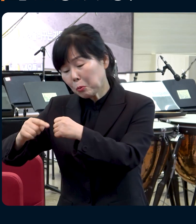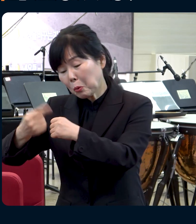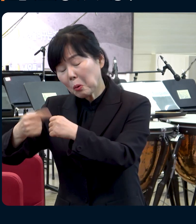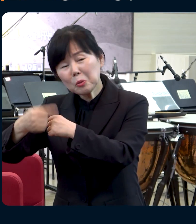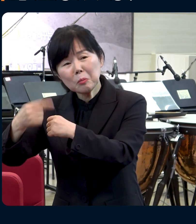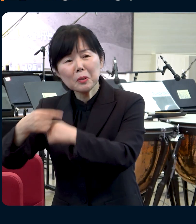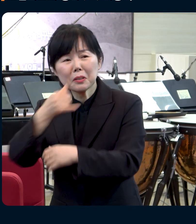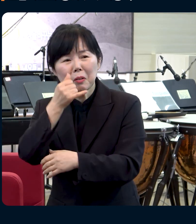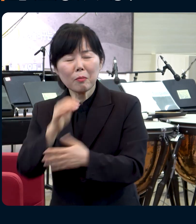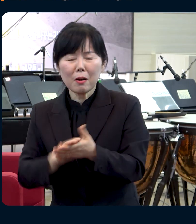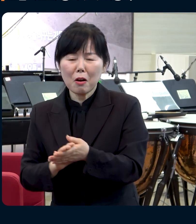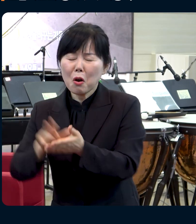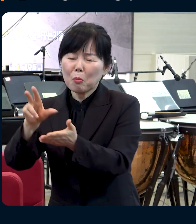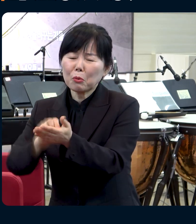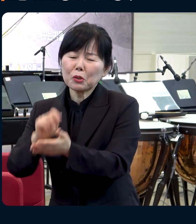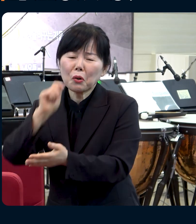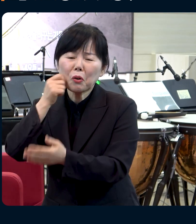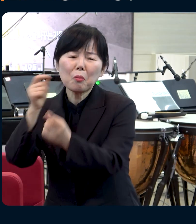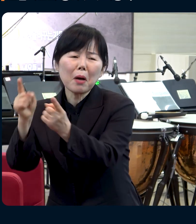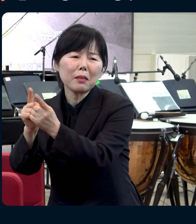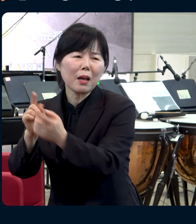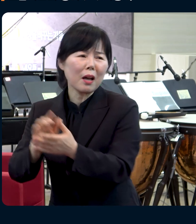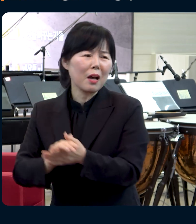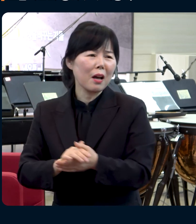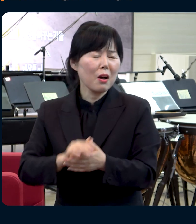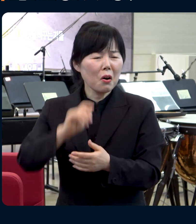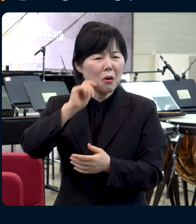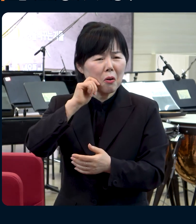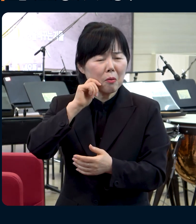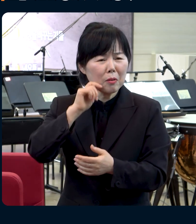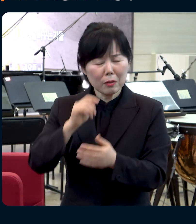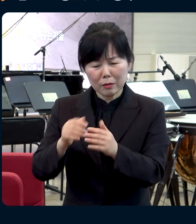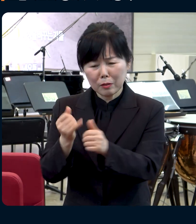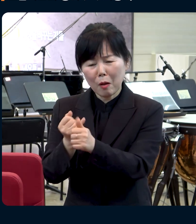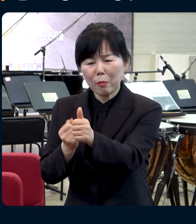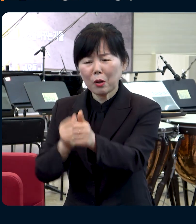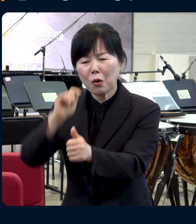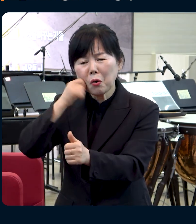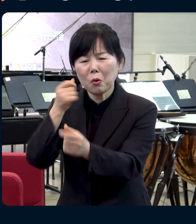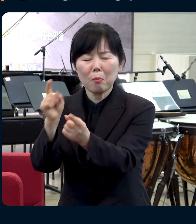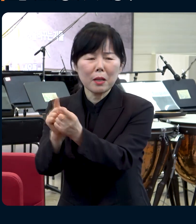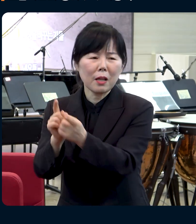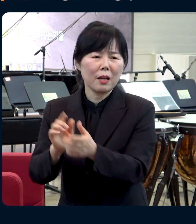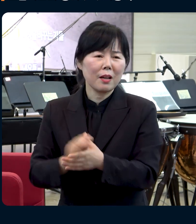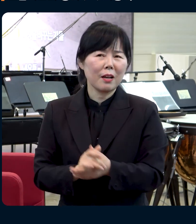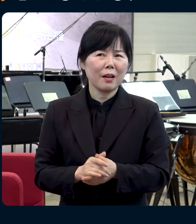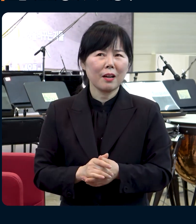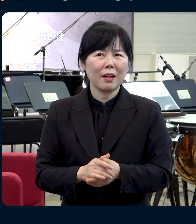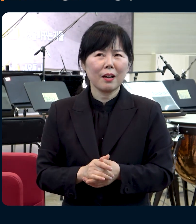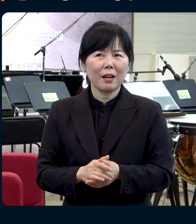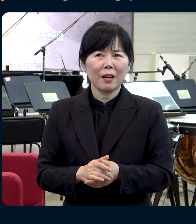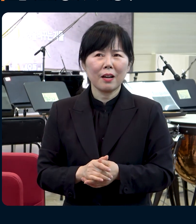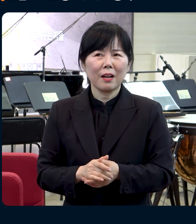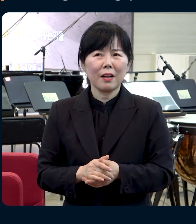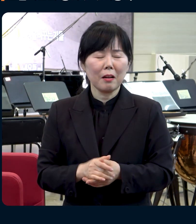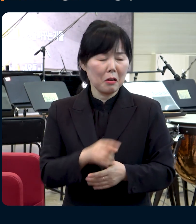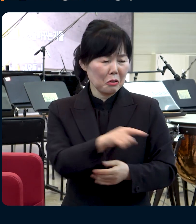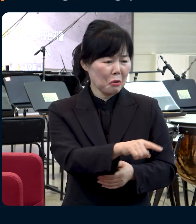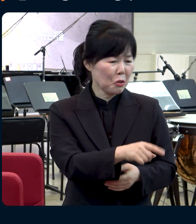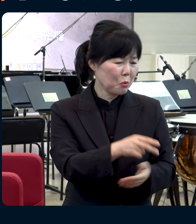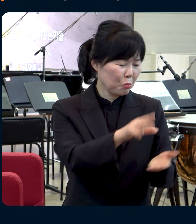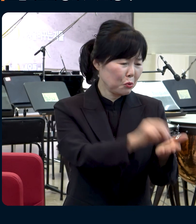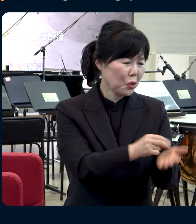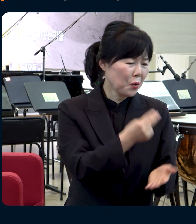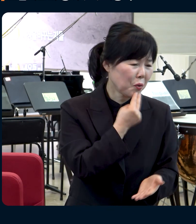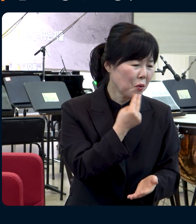막 흠집이 나요. 우리 남편은 때로는 막 어려움이 막 생깁니다. 옆에는 건강하고 막 그렇다는데